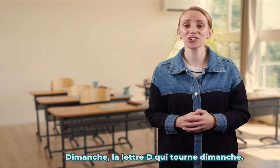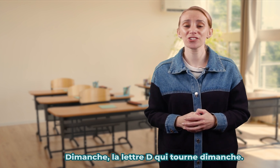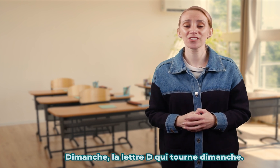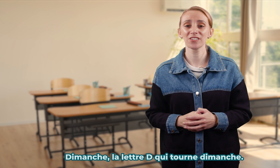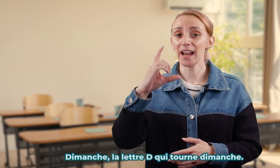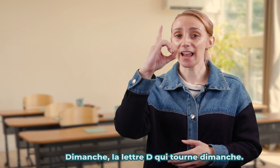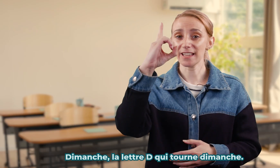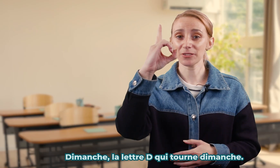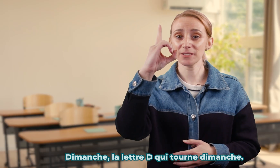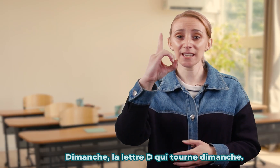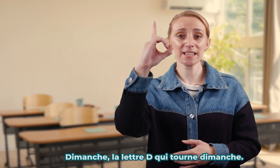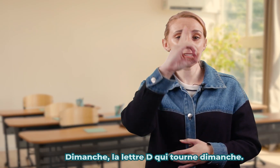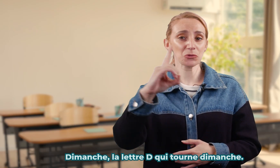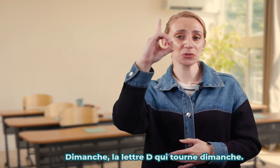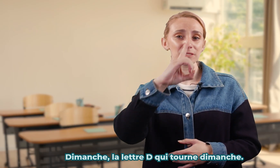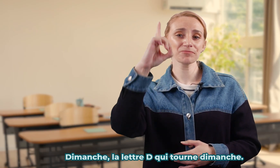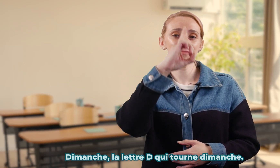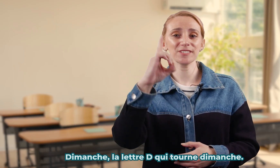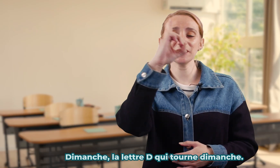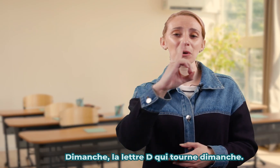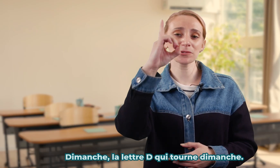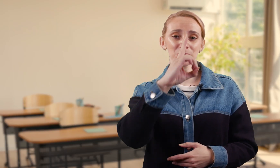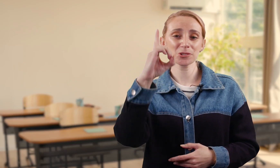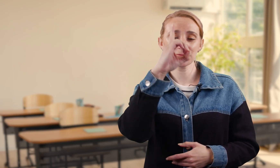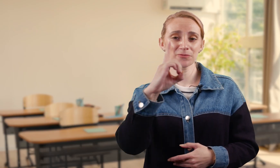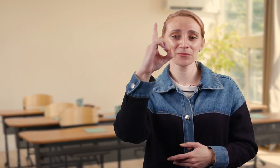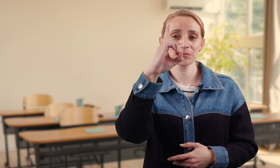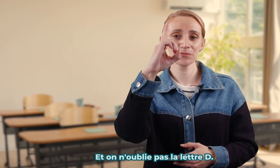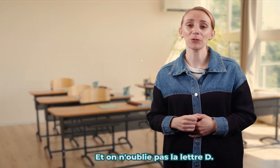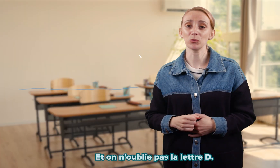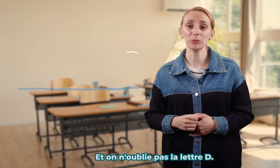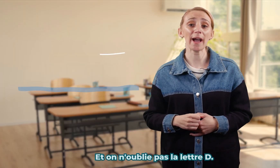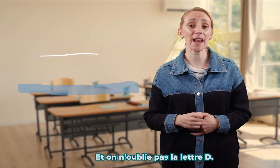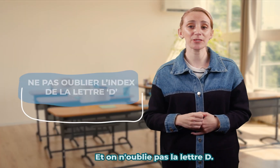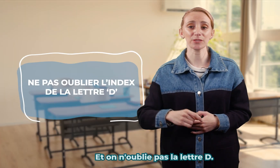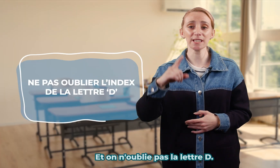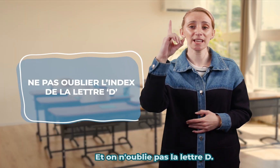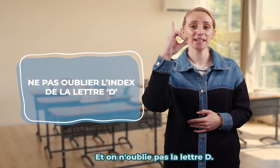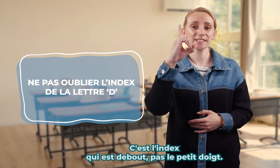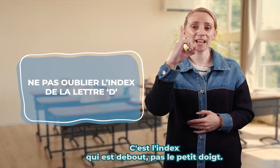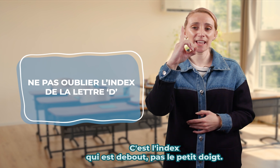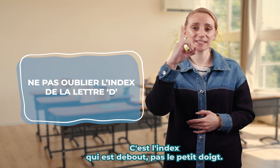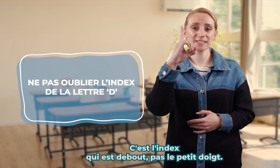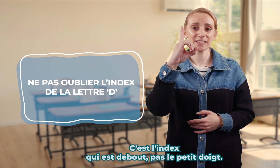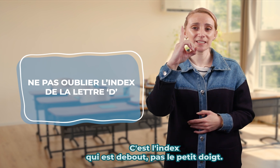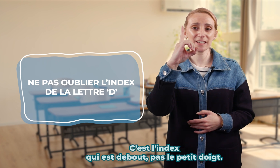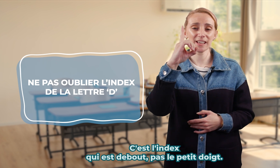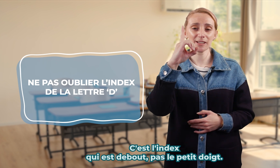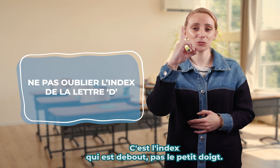dimanche. La lettre D qui tourne, dimanche. Et on n'oublie pas la lettre D, c'est l'index qui est